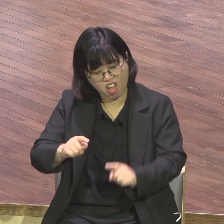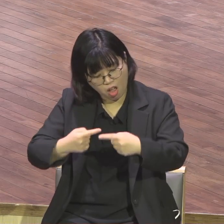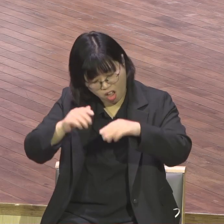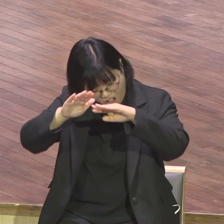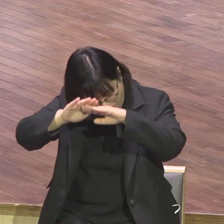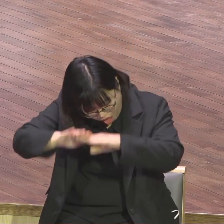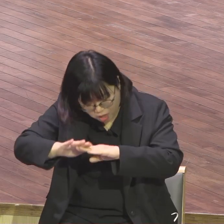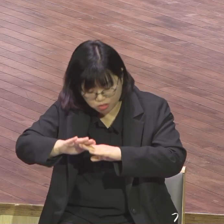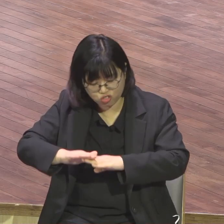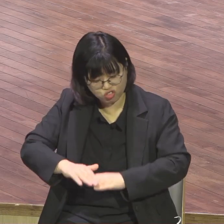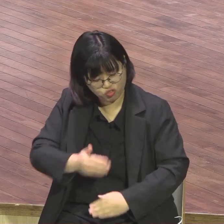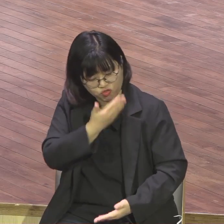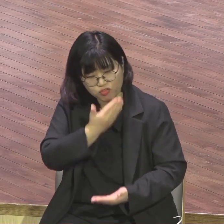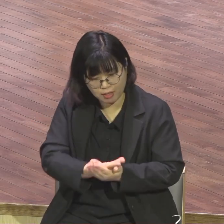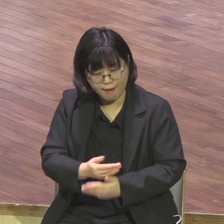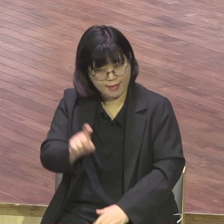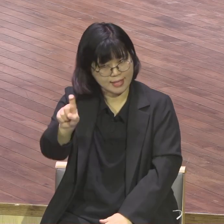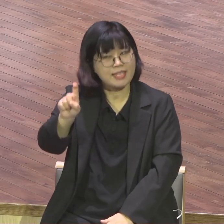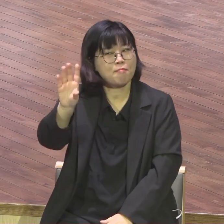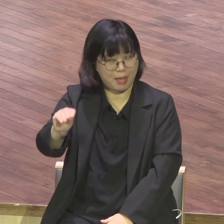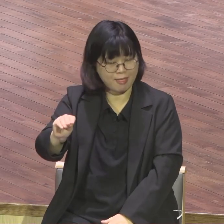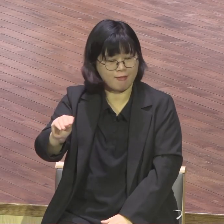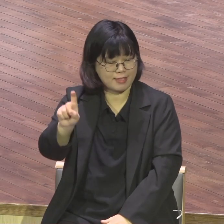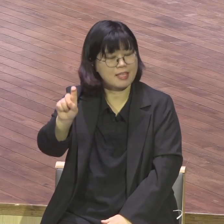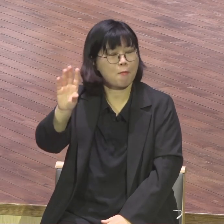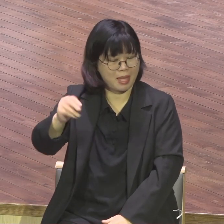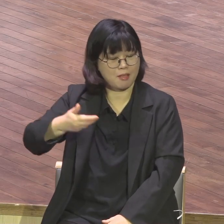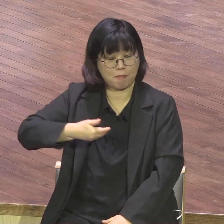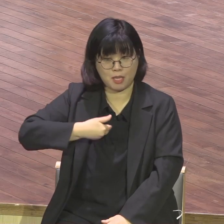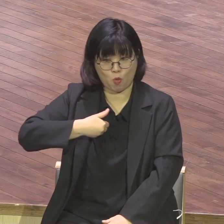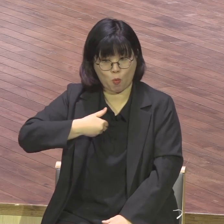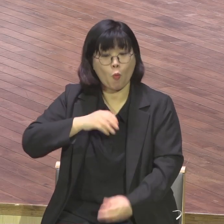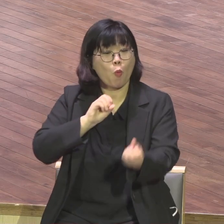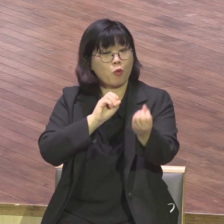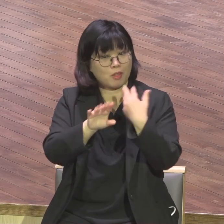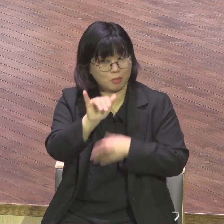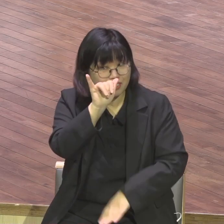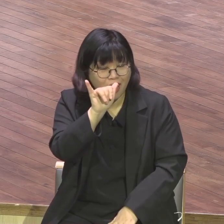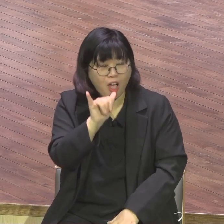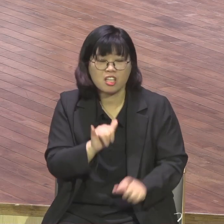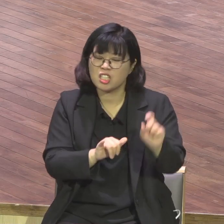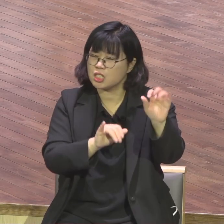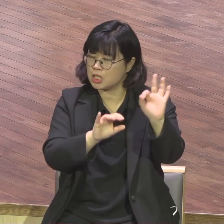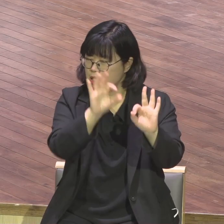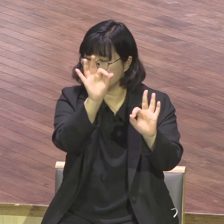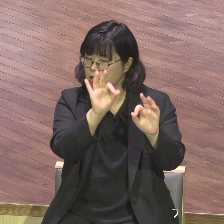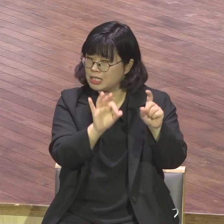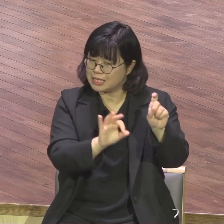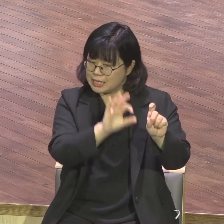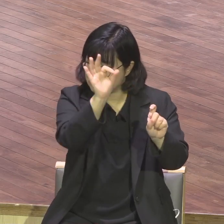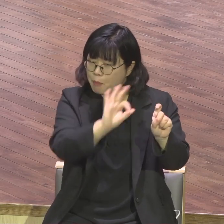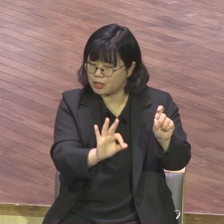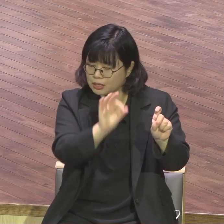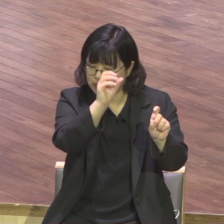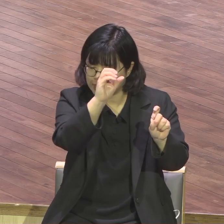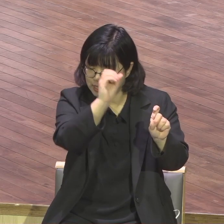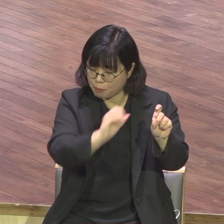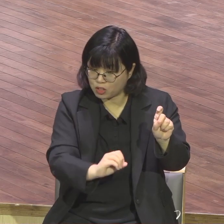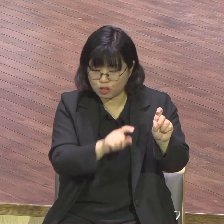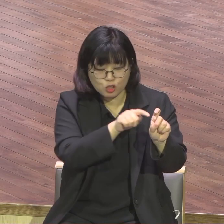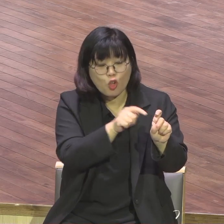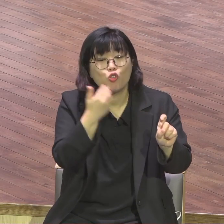중요하다라고 해서 10만 원으로 용돈을 줘야 된다고 그리고 꼽은 응답자가 10%. 대부분 다